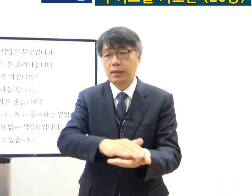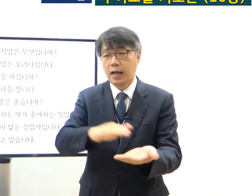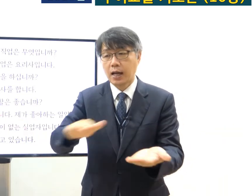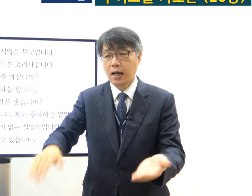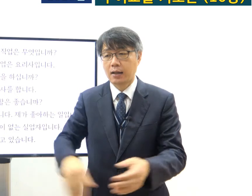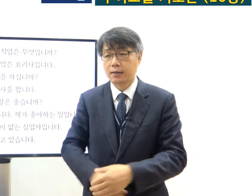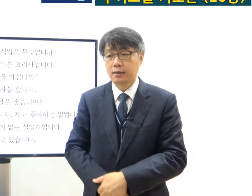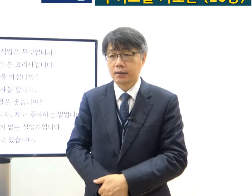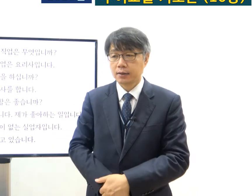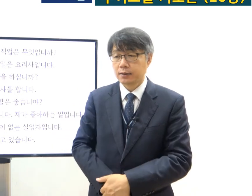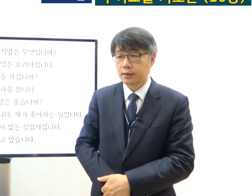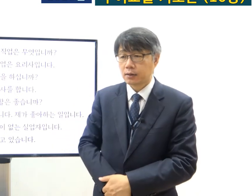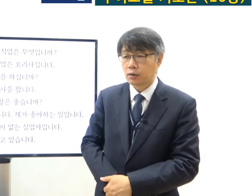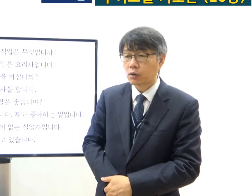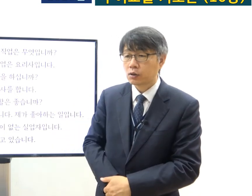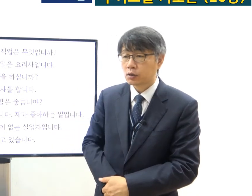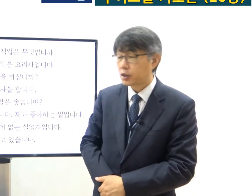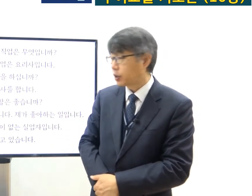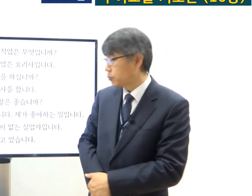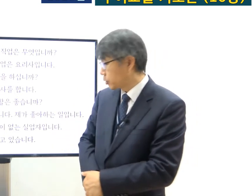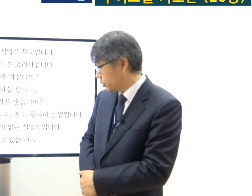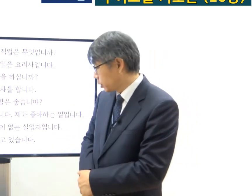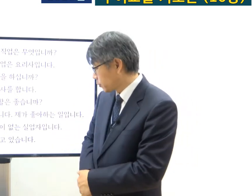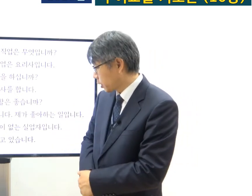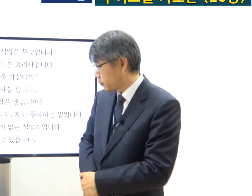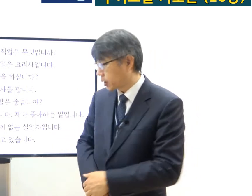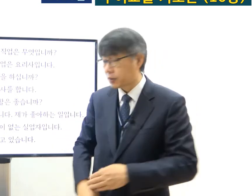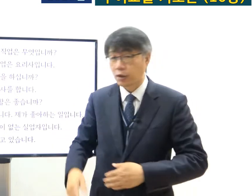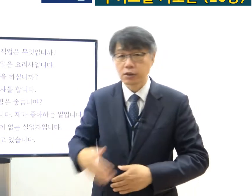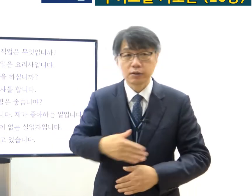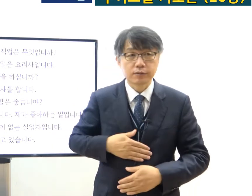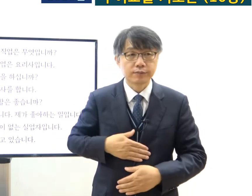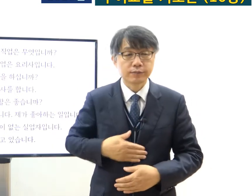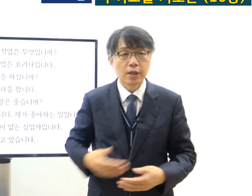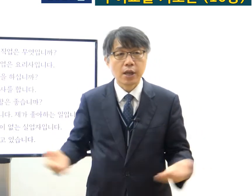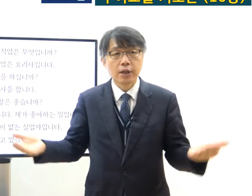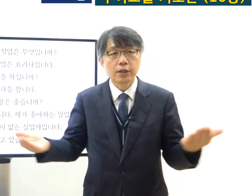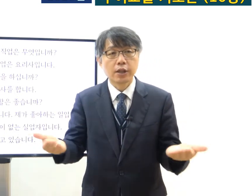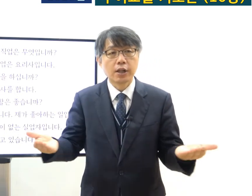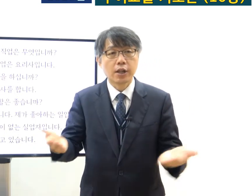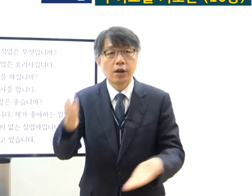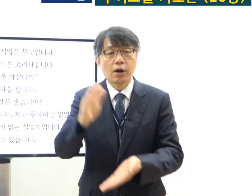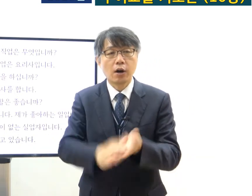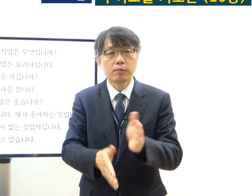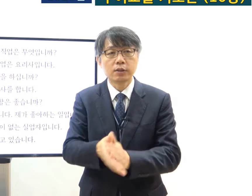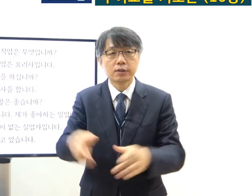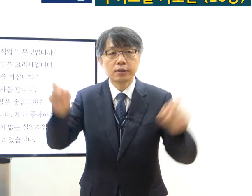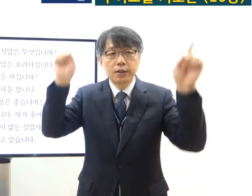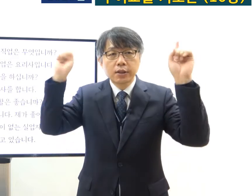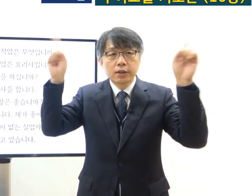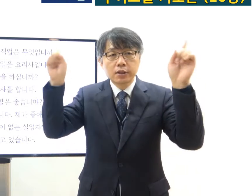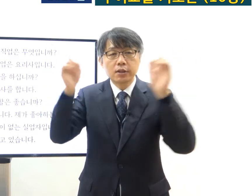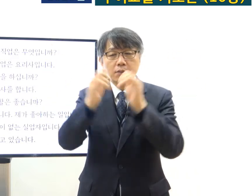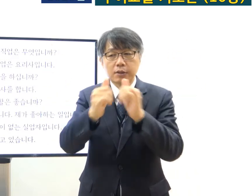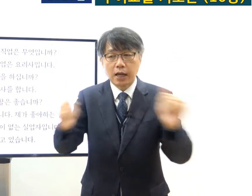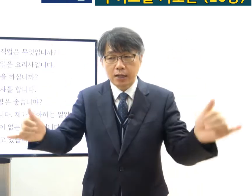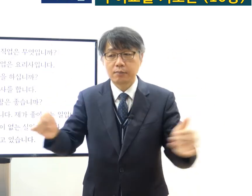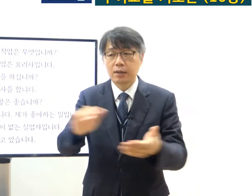일입니다. 저는 일이 없는 실업자입니다. 저는 일 없는